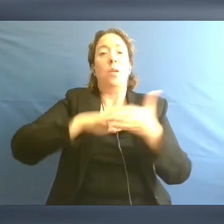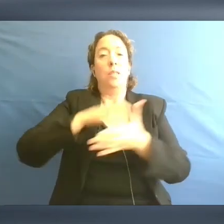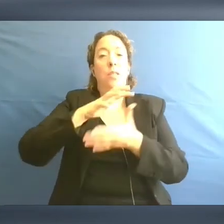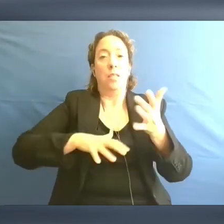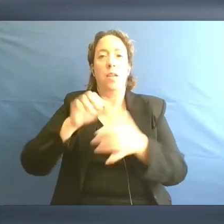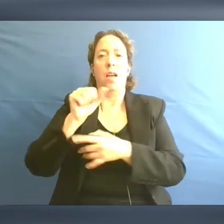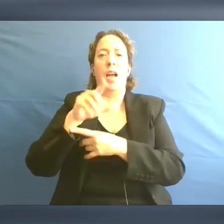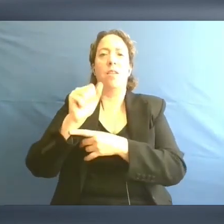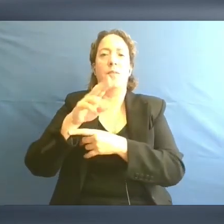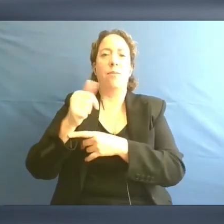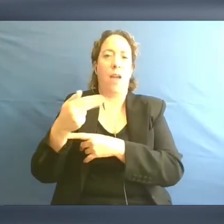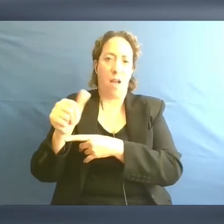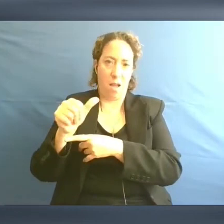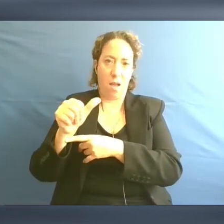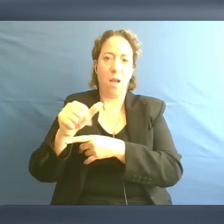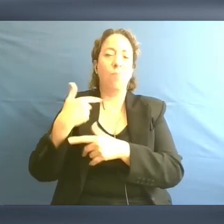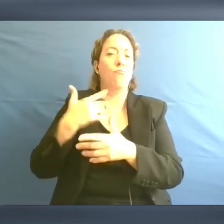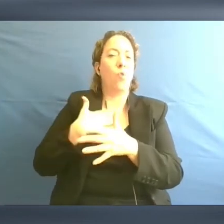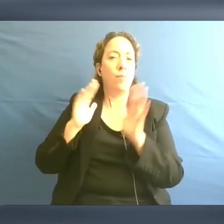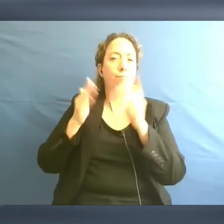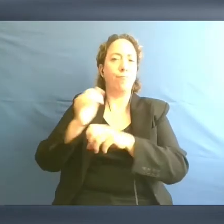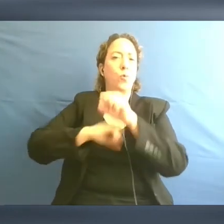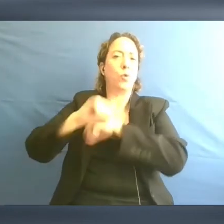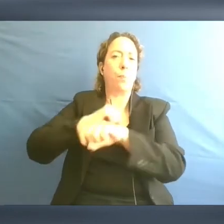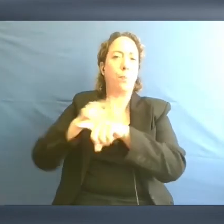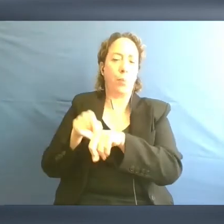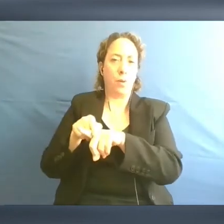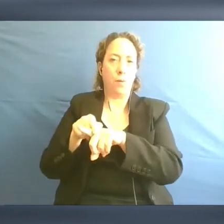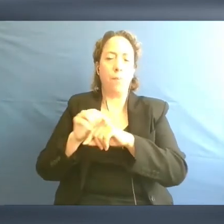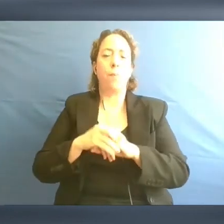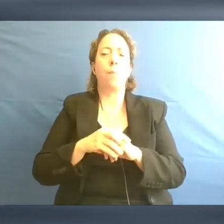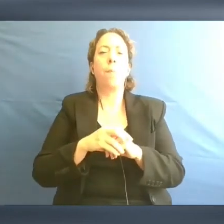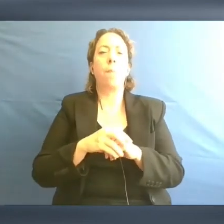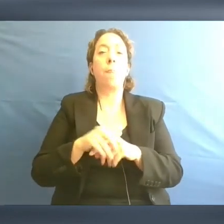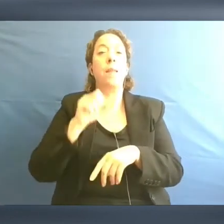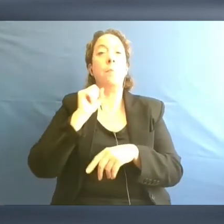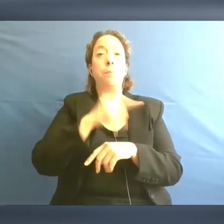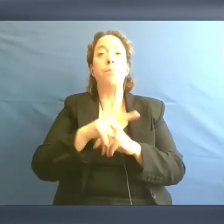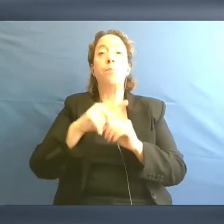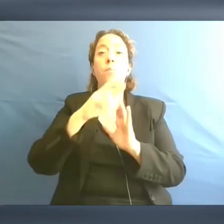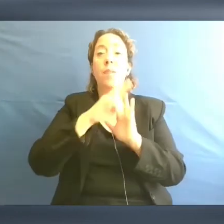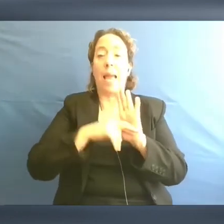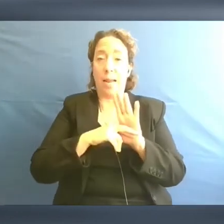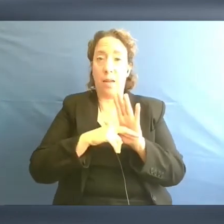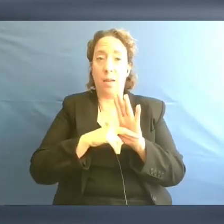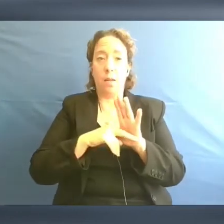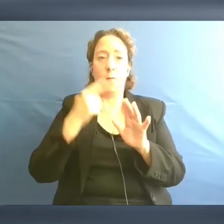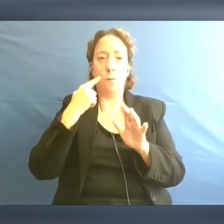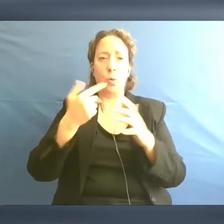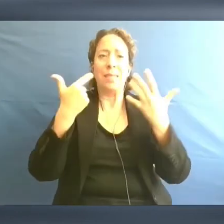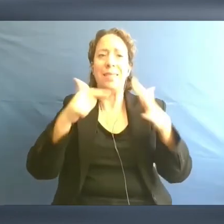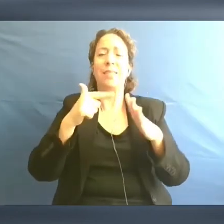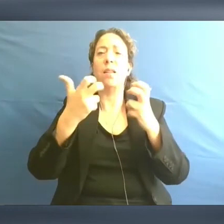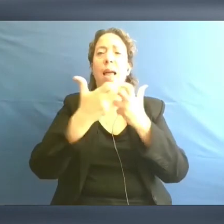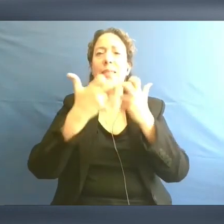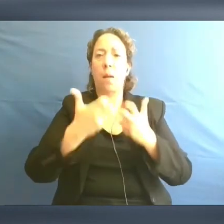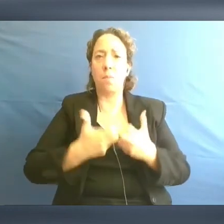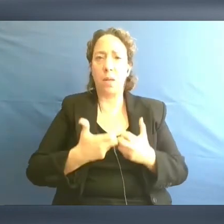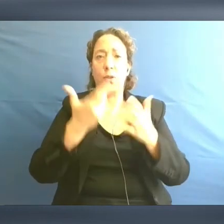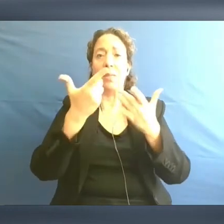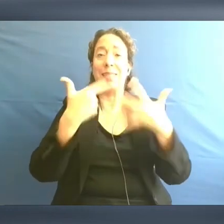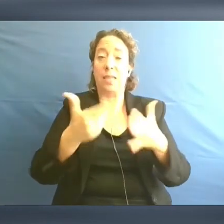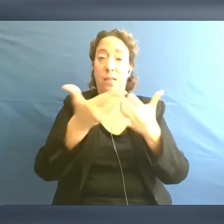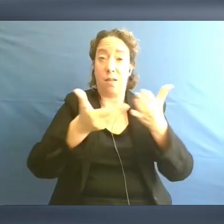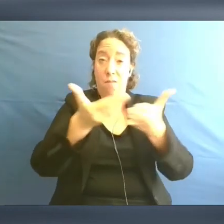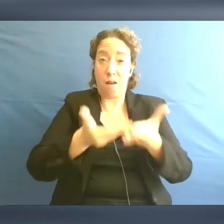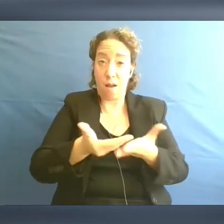donc l'outil dont je m'occupe. Et on voit que cette règle-là a 17 exemples, donc 17 cas